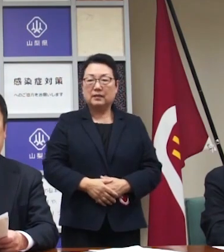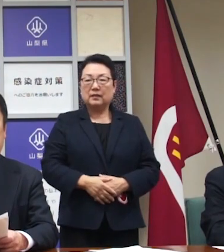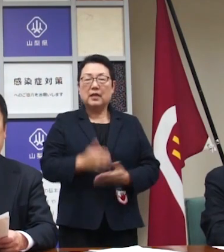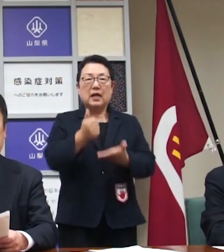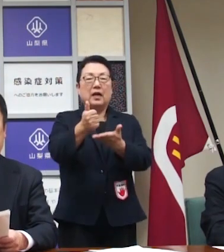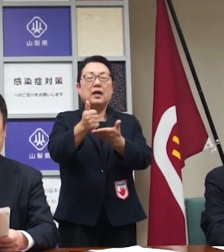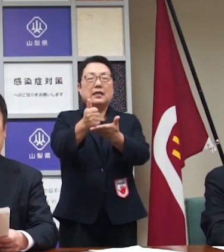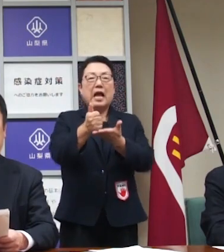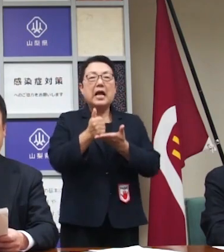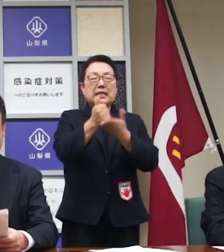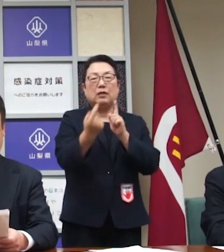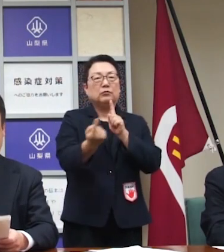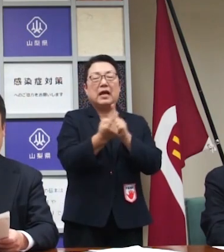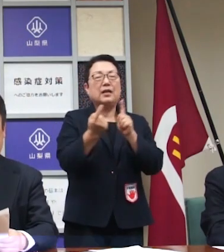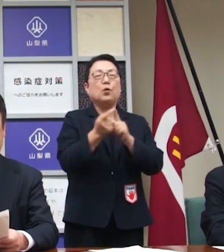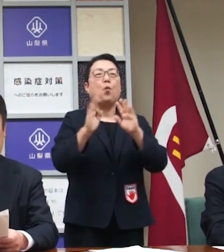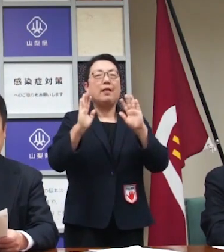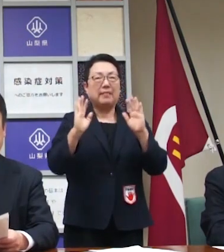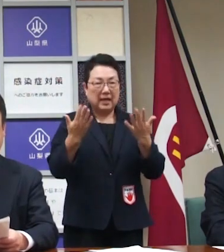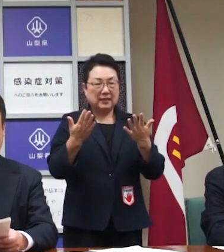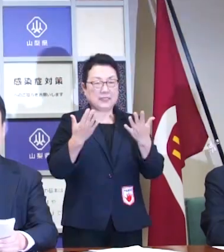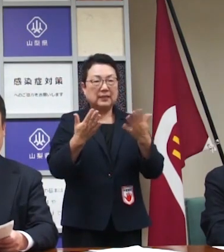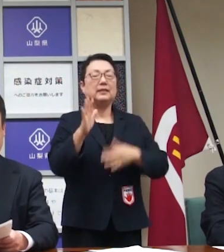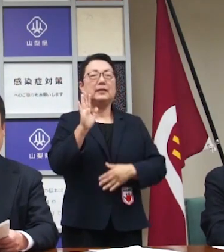対応はない、会社員さんだと